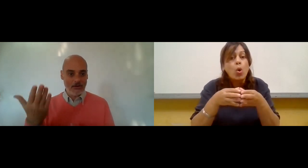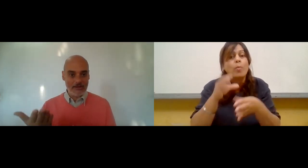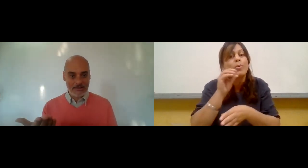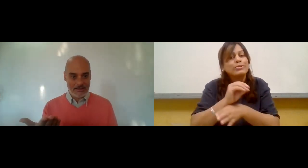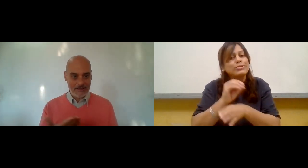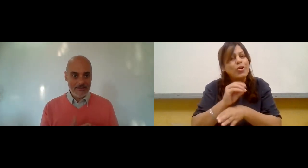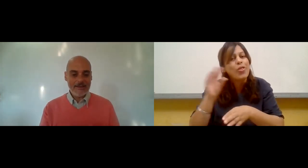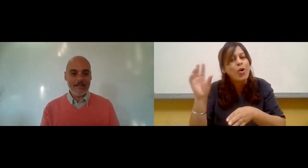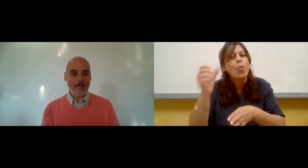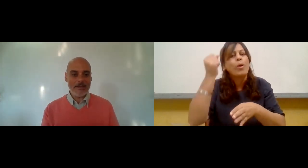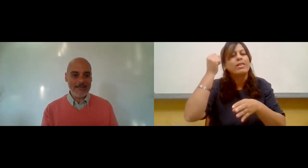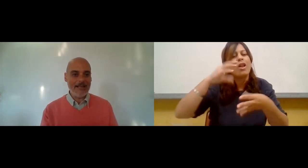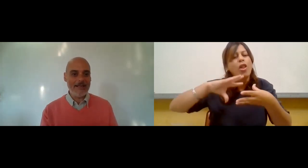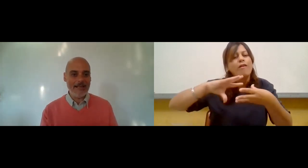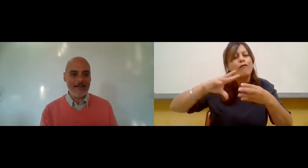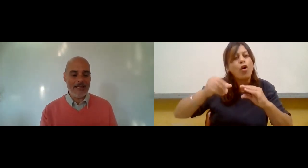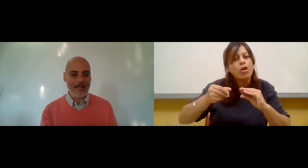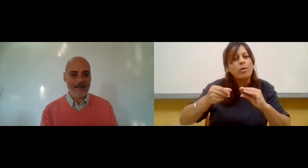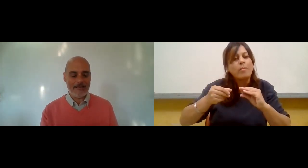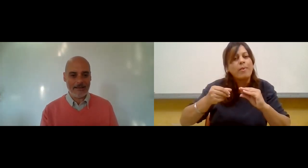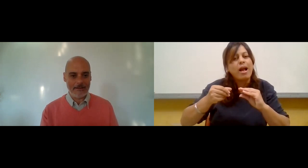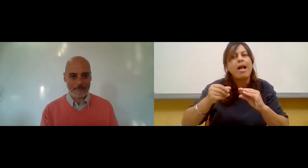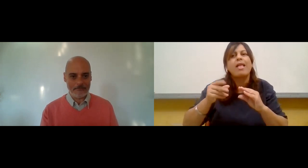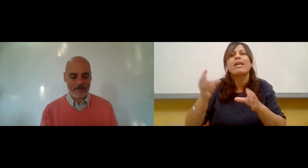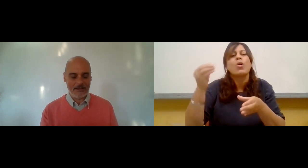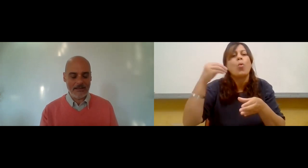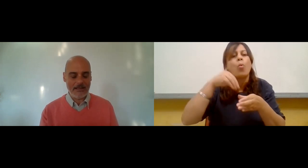otra tecnología que permitía generar la